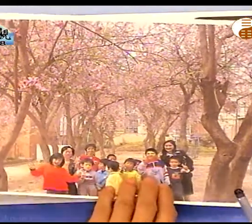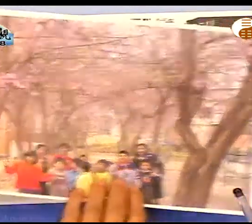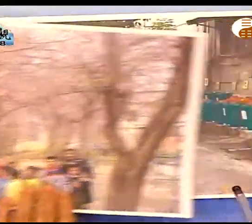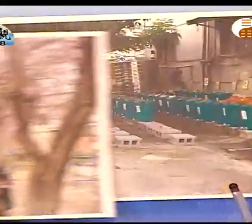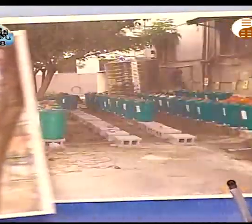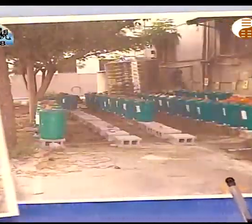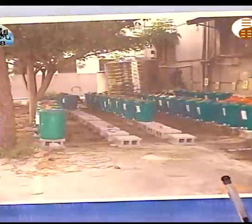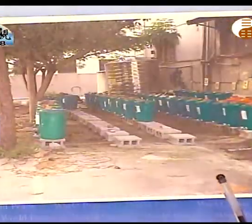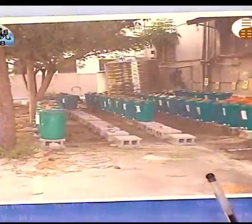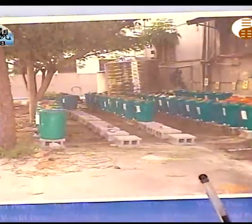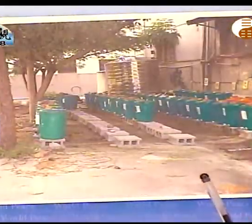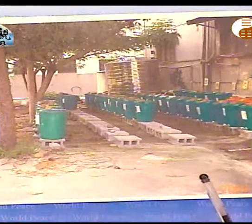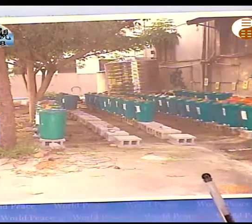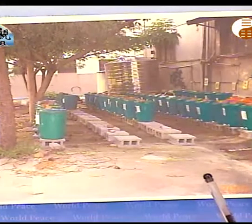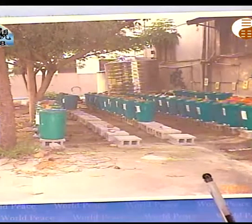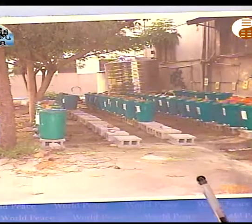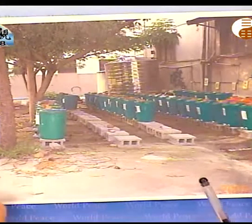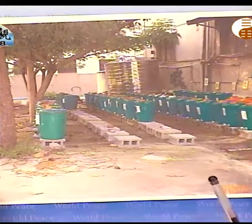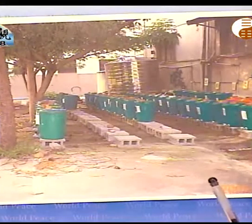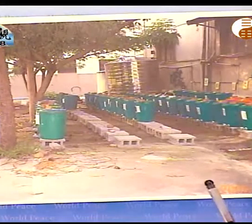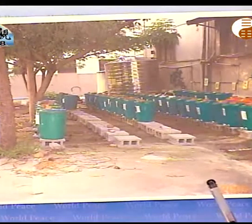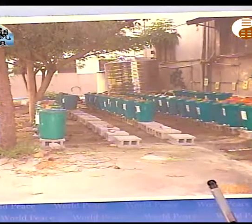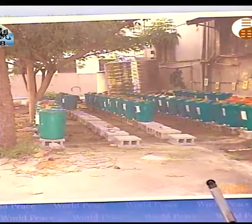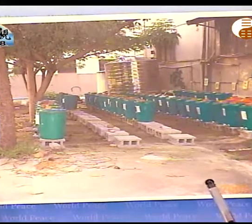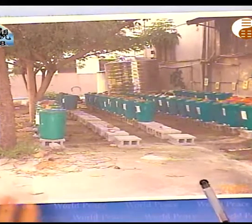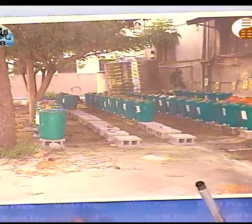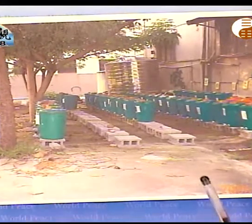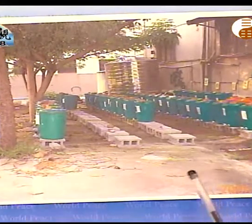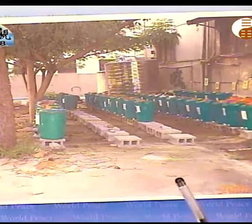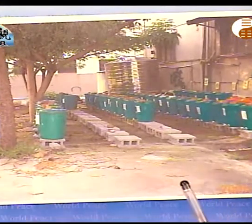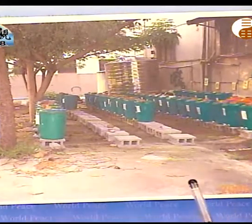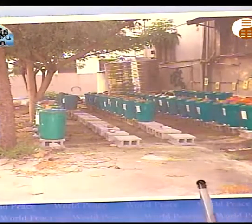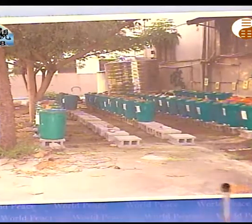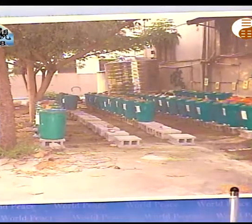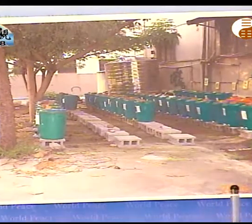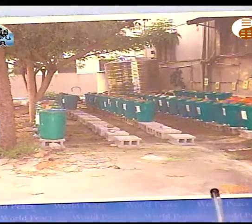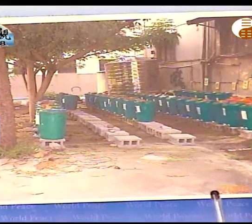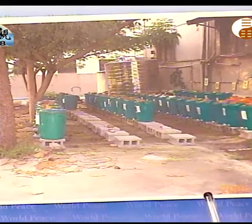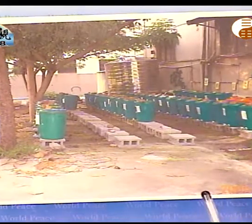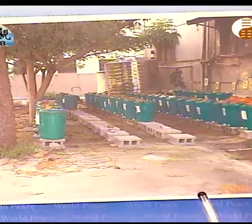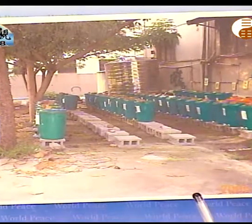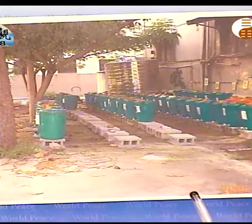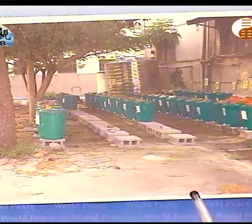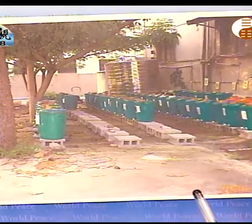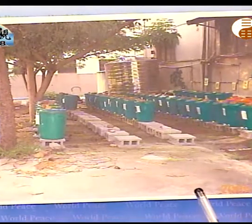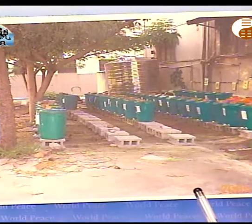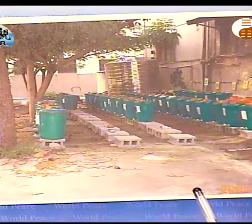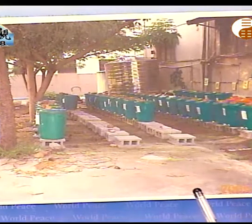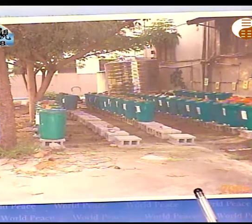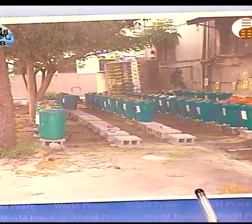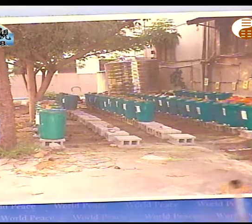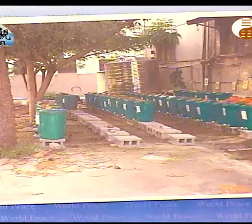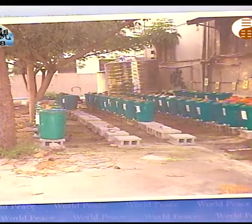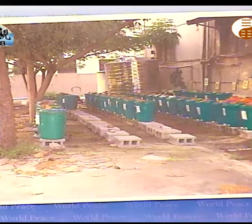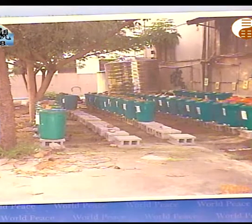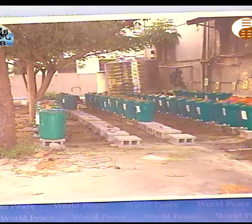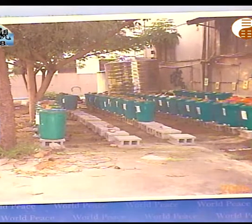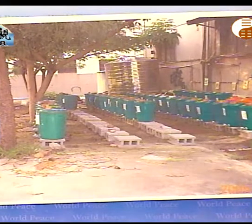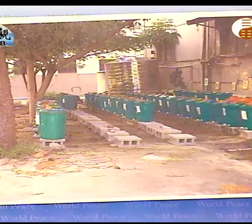下的照片， 是、 嗯、那另外 的这个一桶一桶的又是， 哦，这个就更特别了，因为启聪学校是住宿的学校、嗯、然